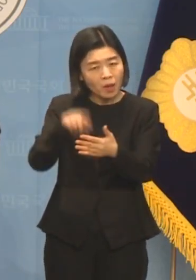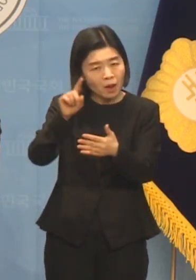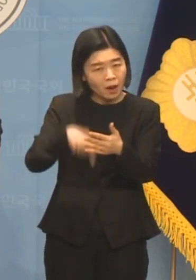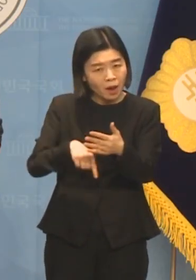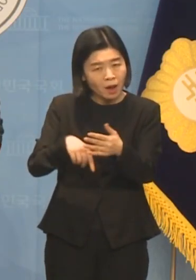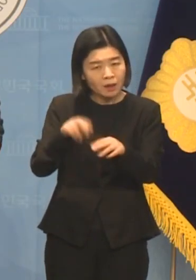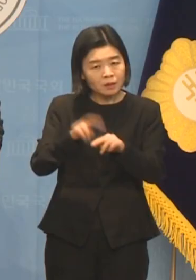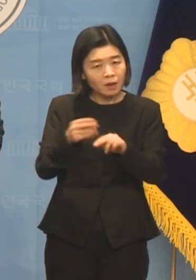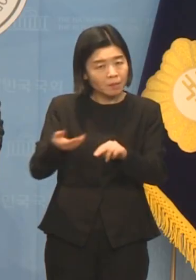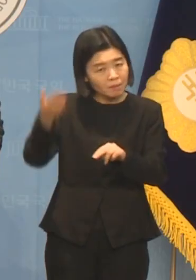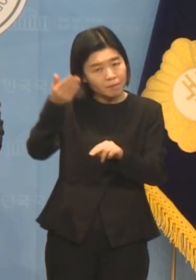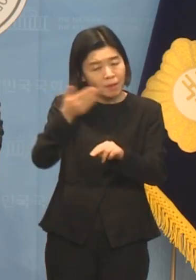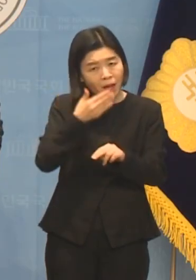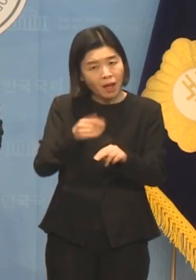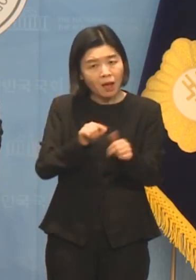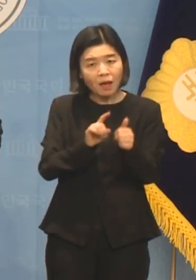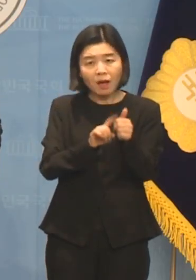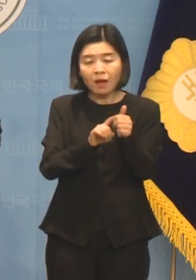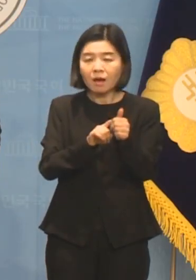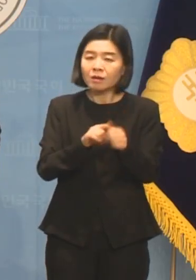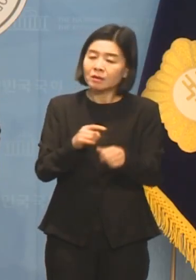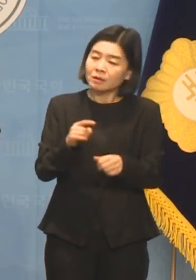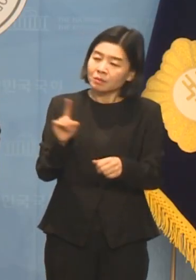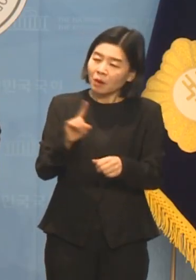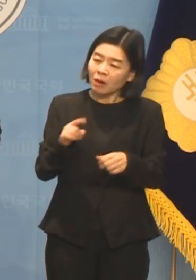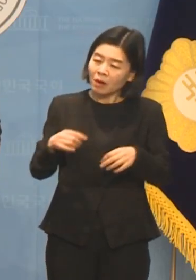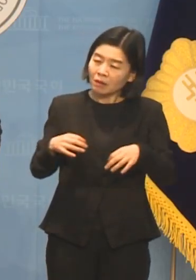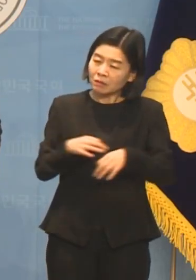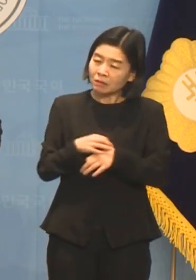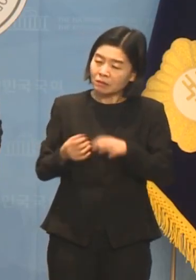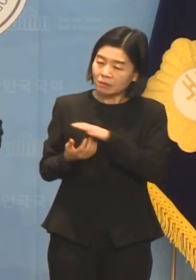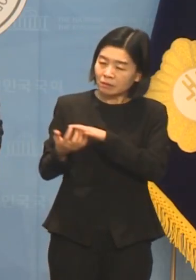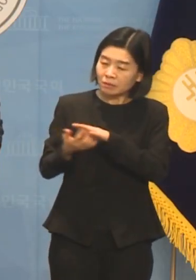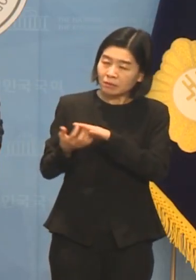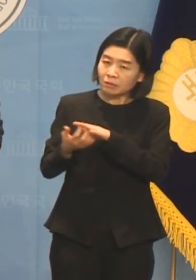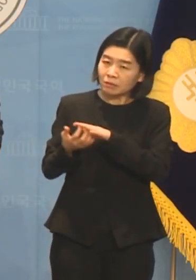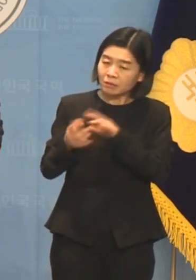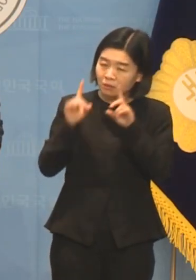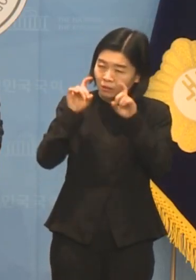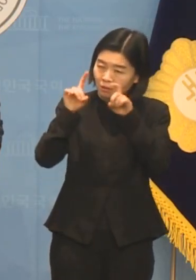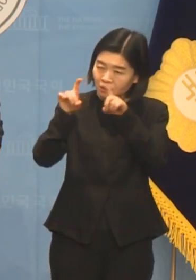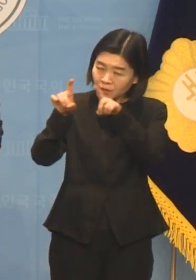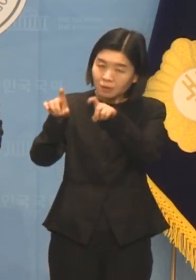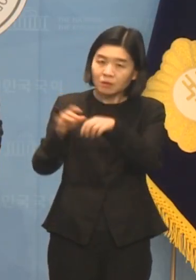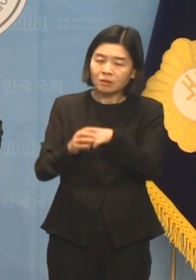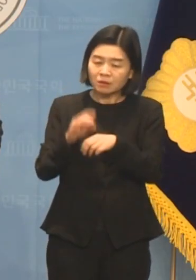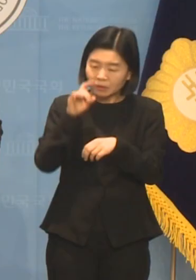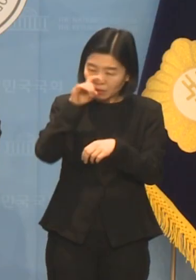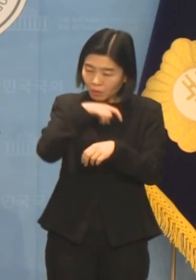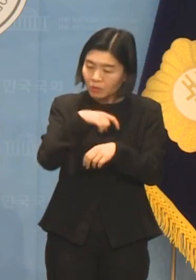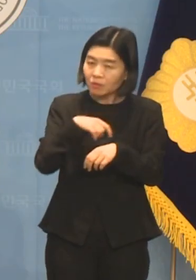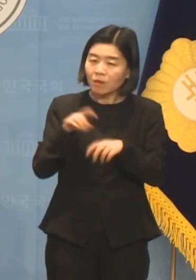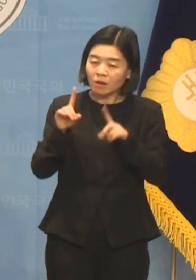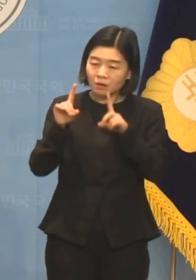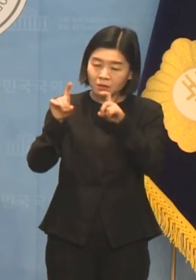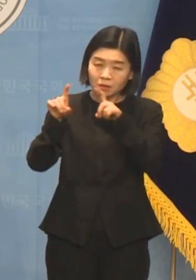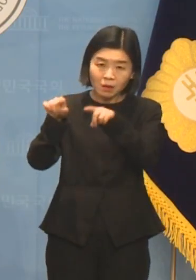겁니까? 누가 봐도 온통 검은 연기로 가득합니다. 구질구질하고